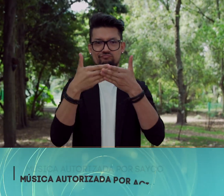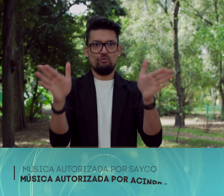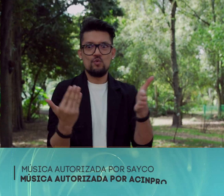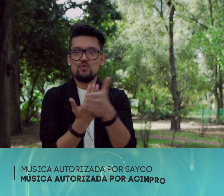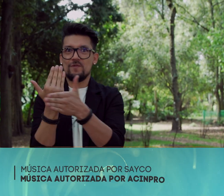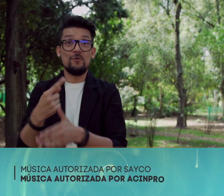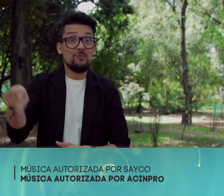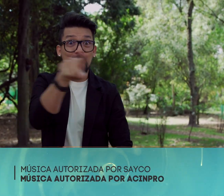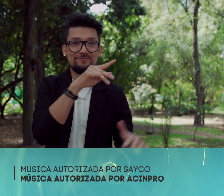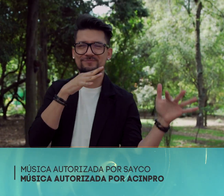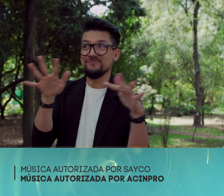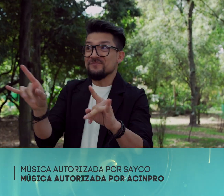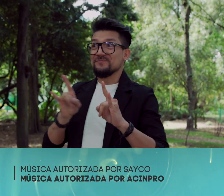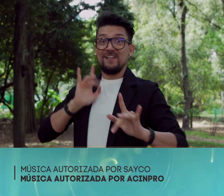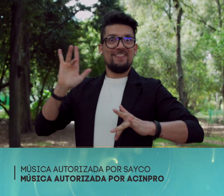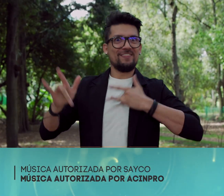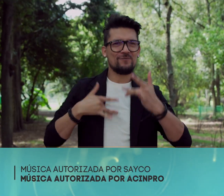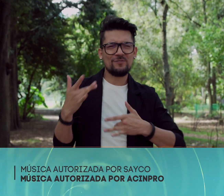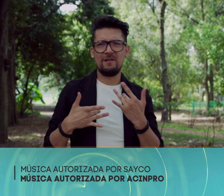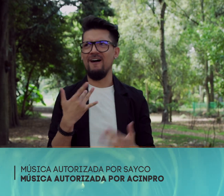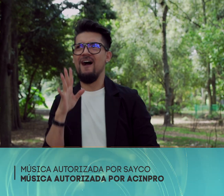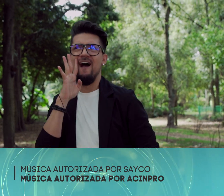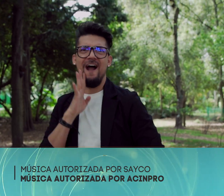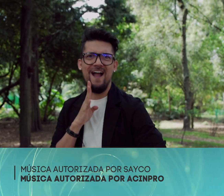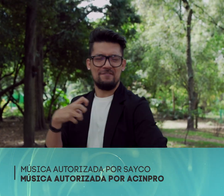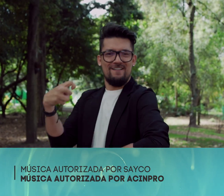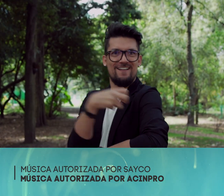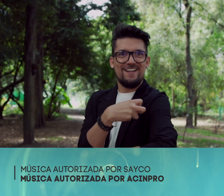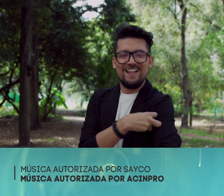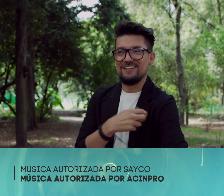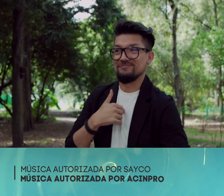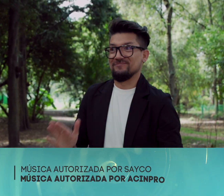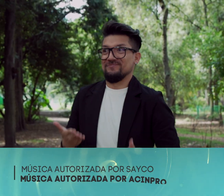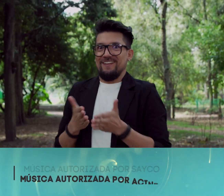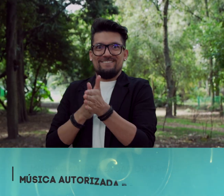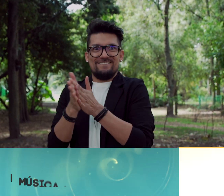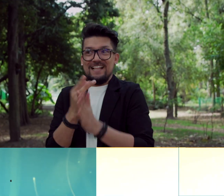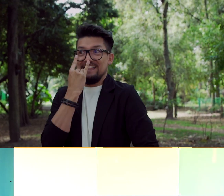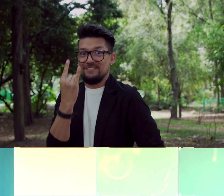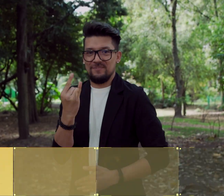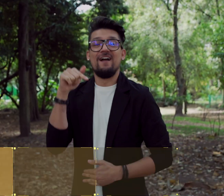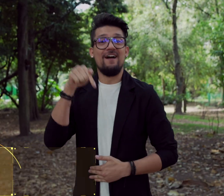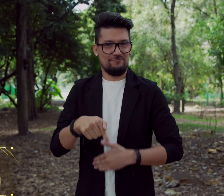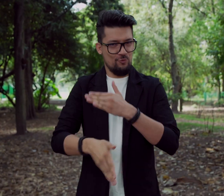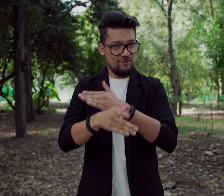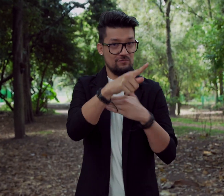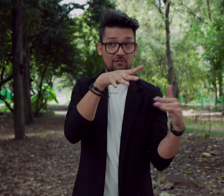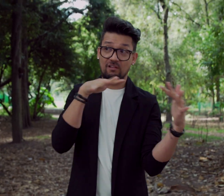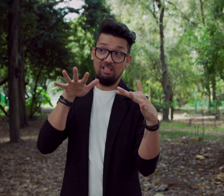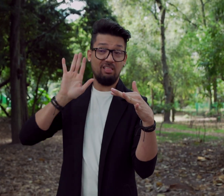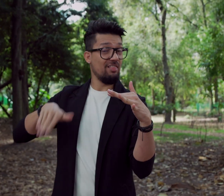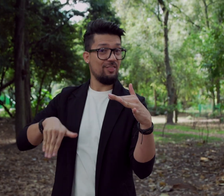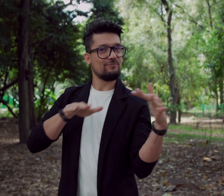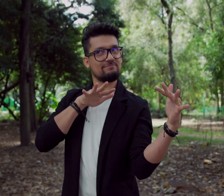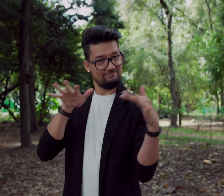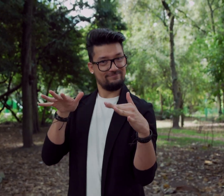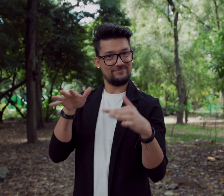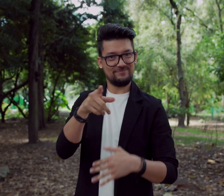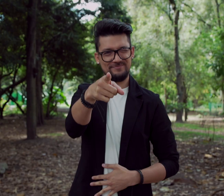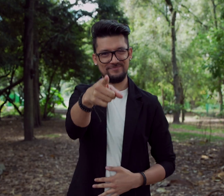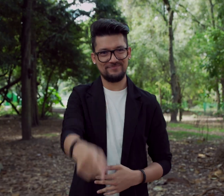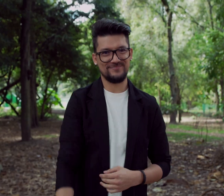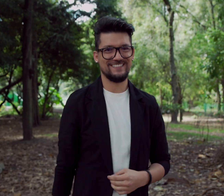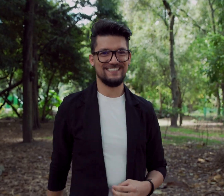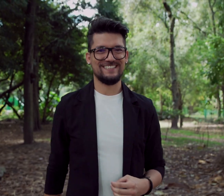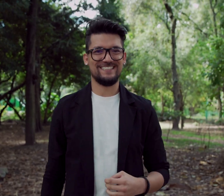de las pantallas del 13 y nosotros nos encontramos en nuestro próximo capítulo de toma el control nos